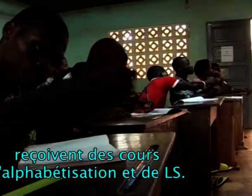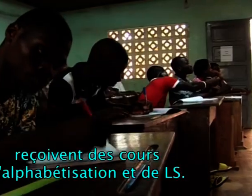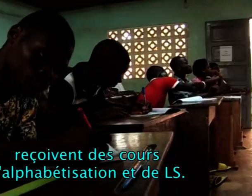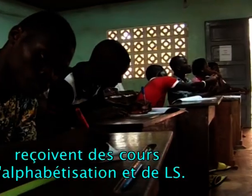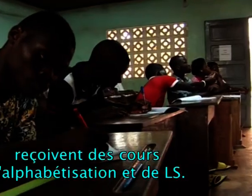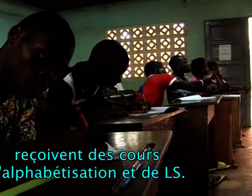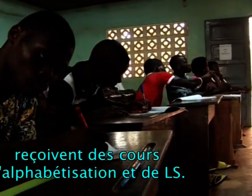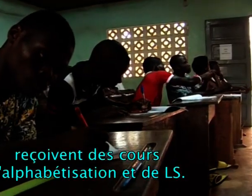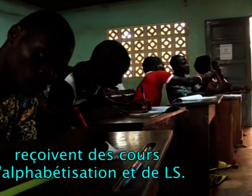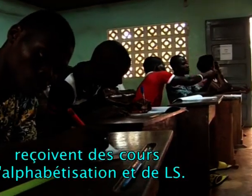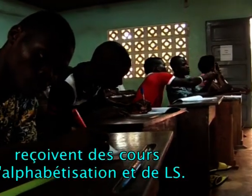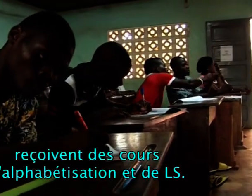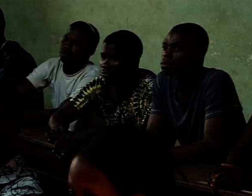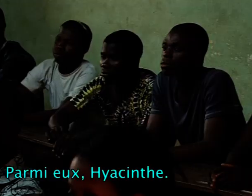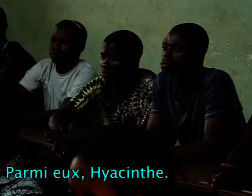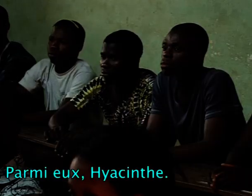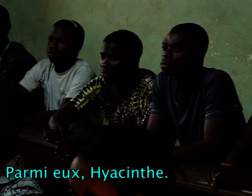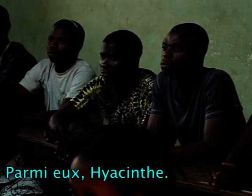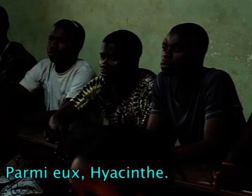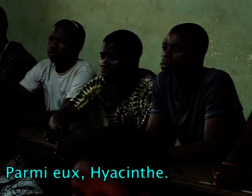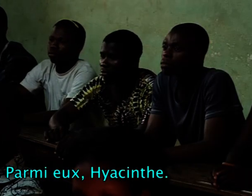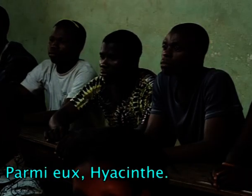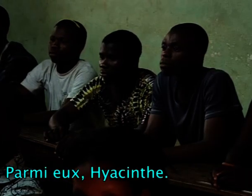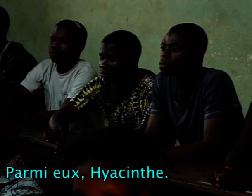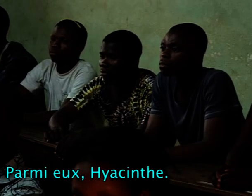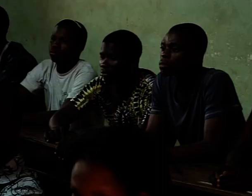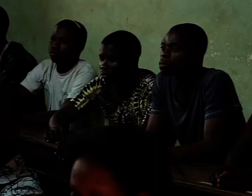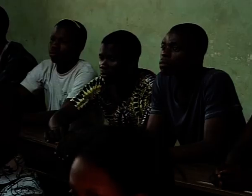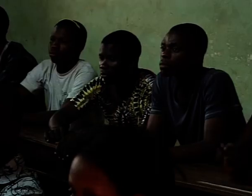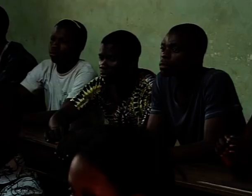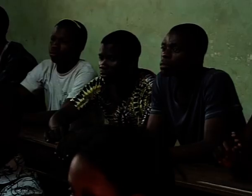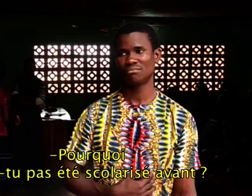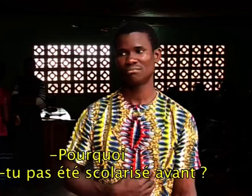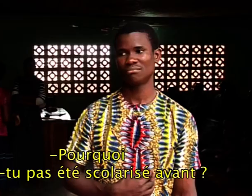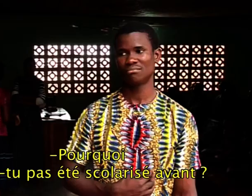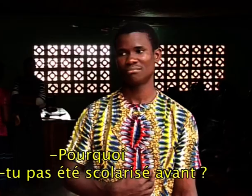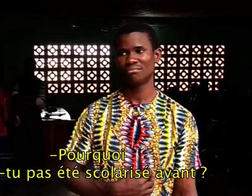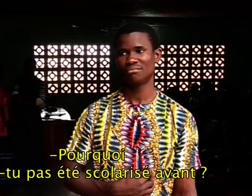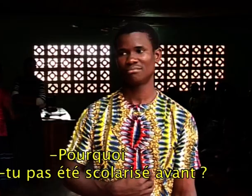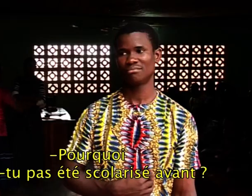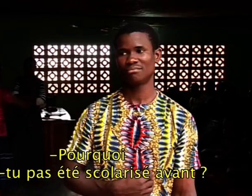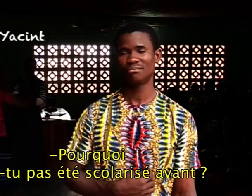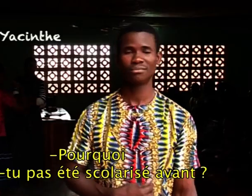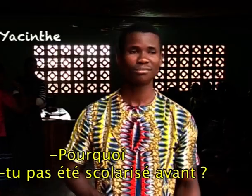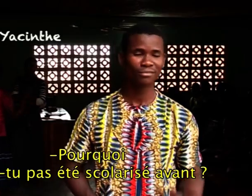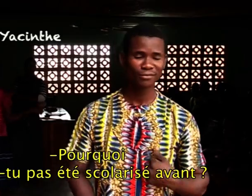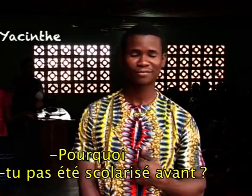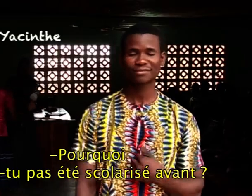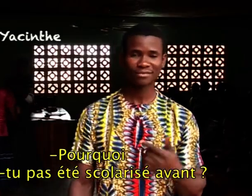des signes aux adultes. Hyacinthe est un élève assidu. Comment se fait-il que tu n'as pas été